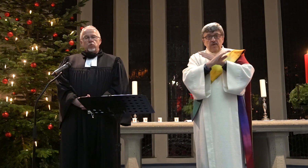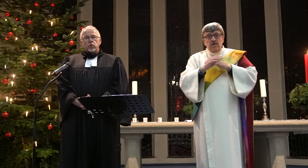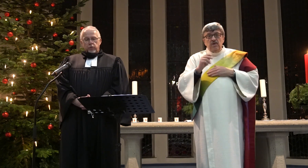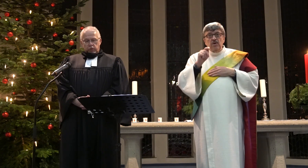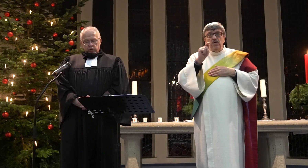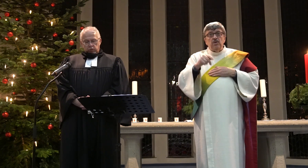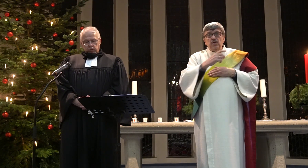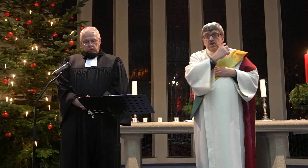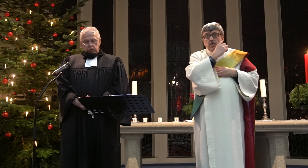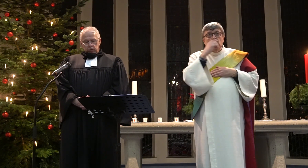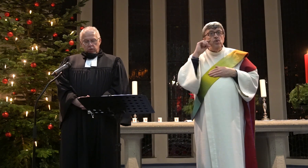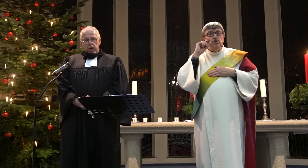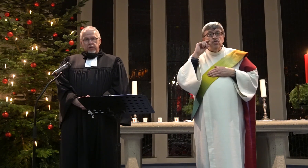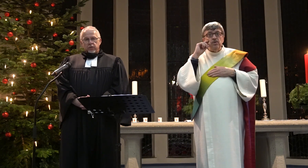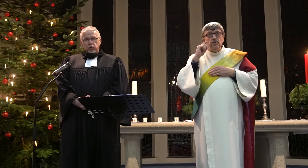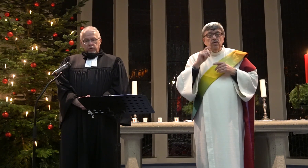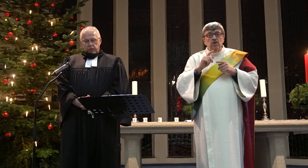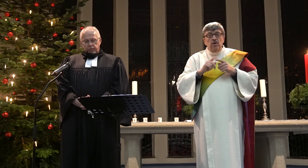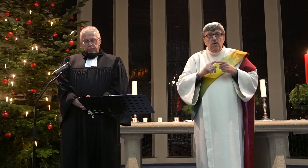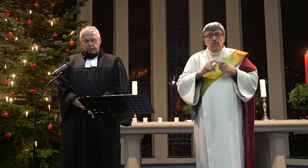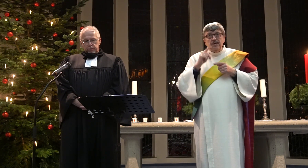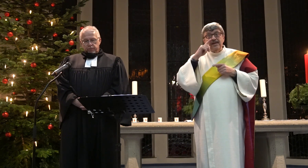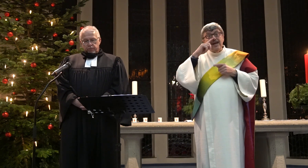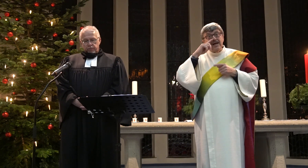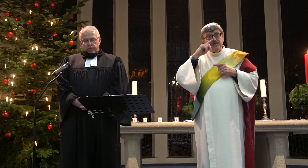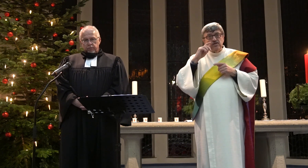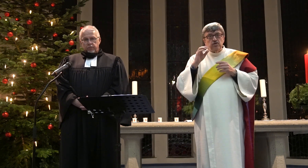trotz Mundschutz und Nasenschutz.